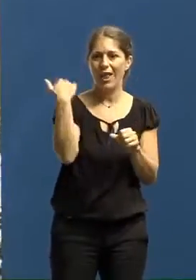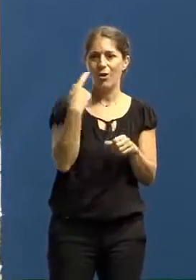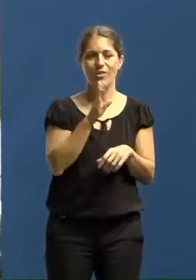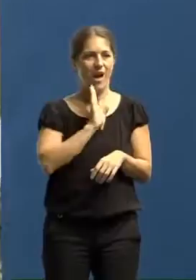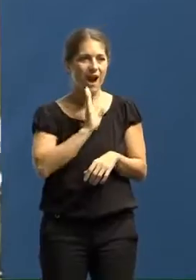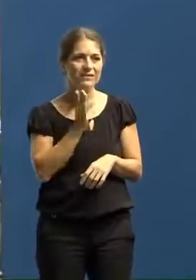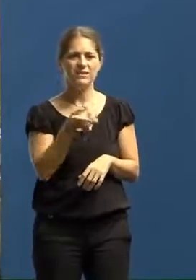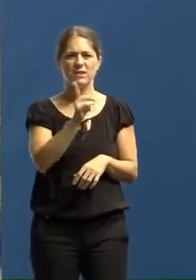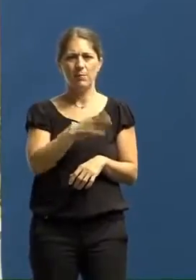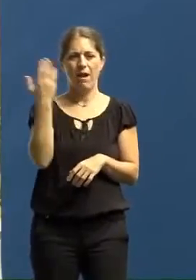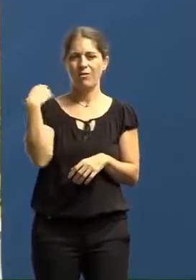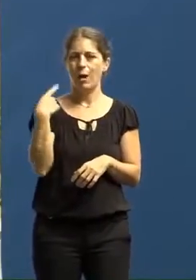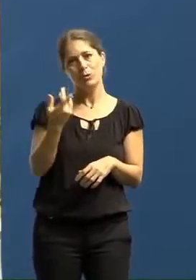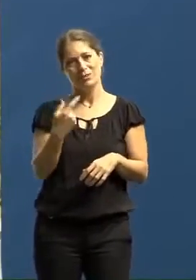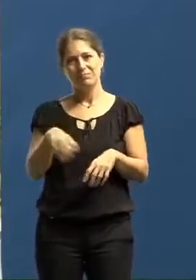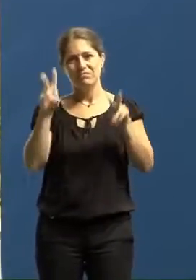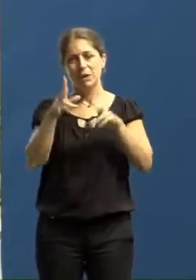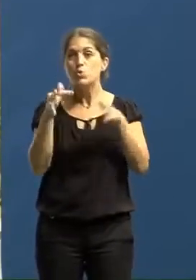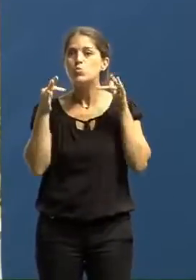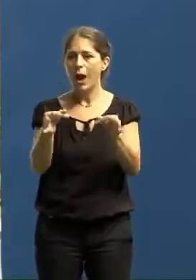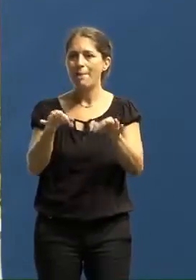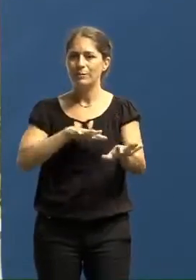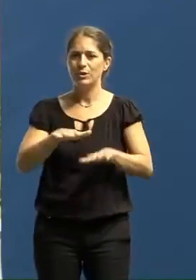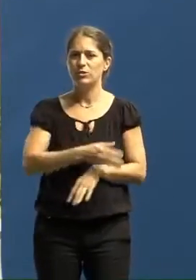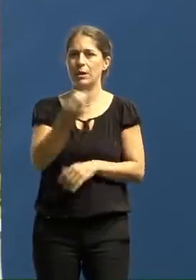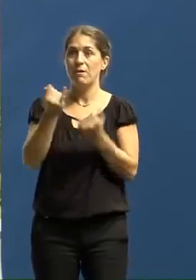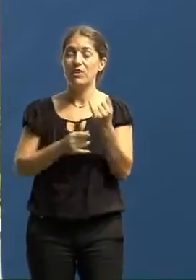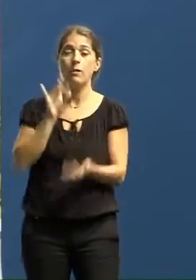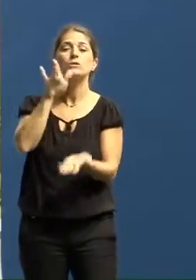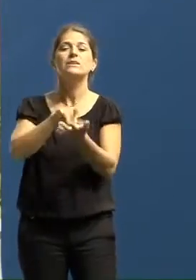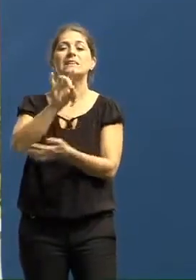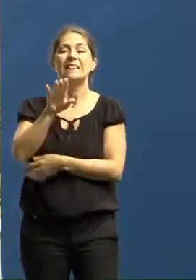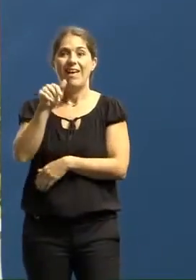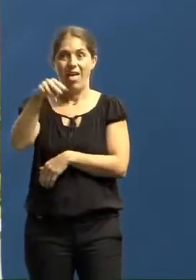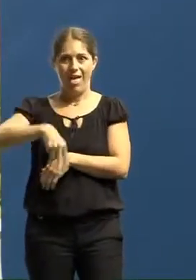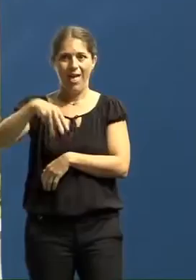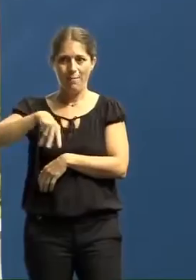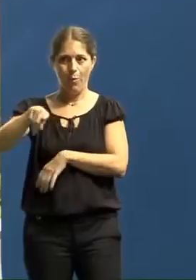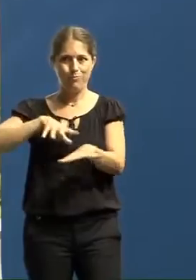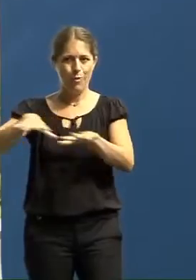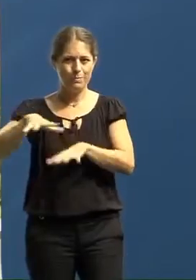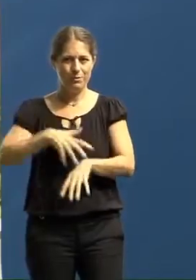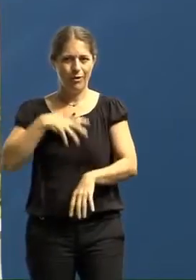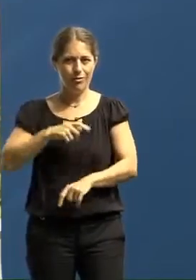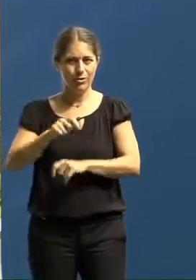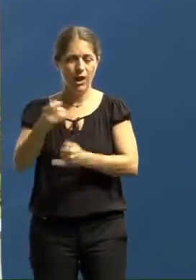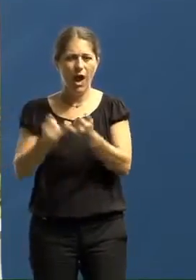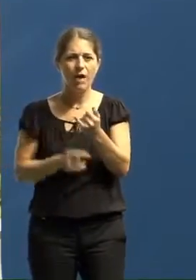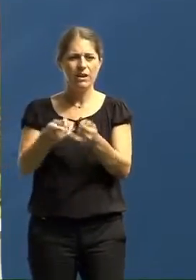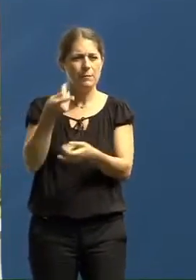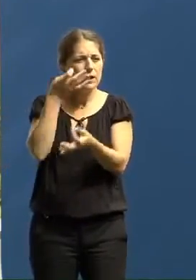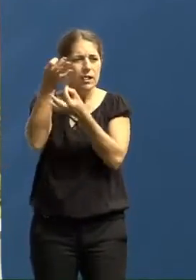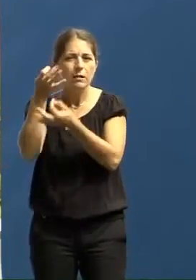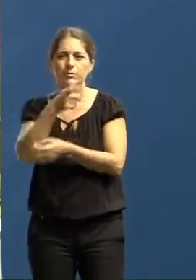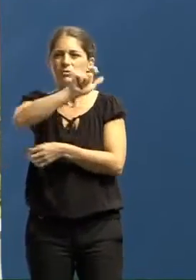seu momento foi o Nunca Máis, ou exemplos máis recentes como foi a indignación do 15M, ou como foi a indignación continua e concreta de